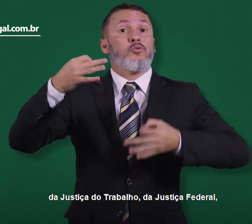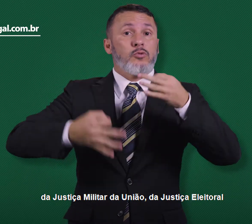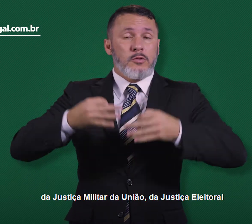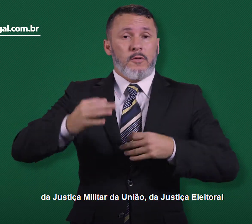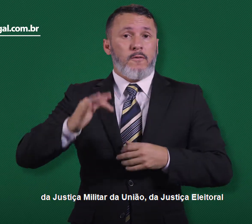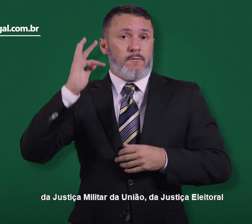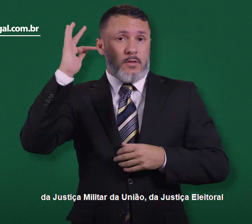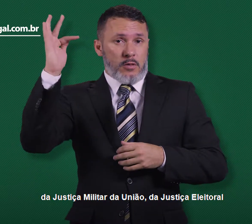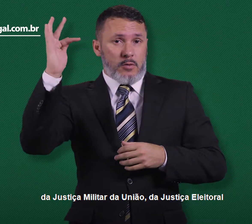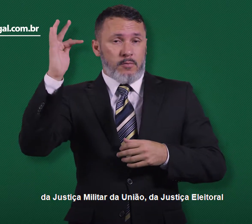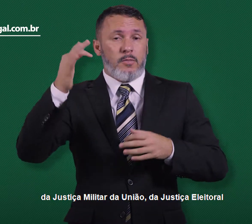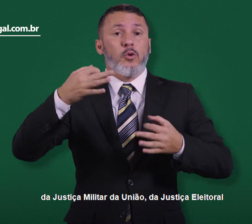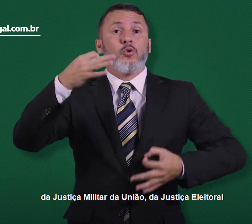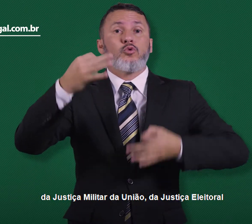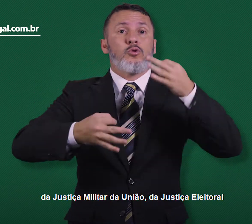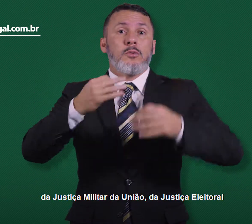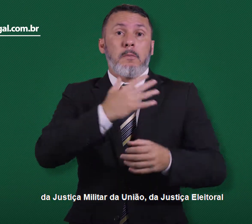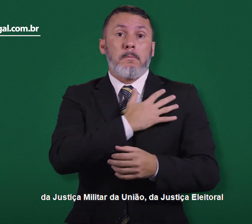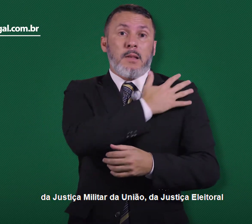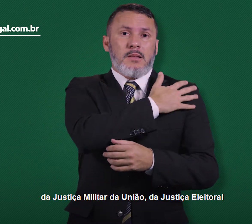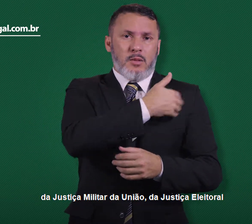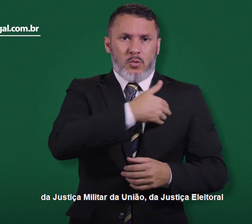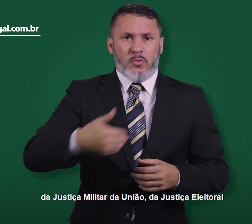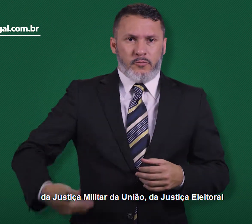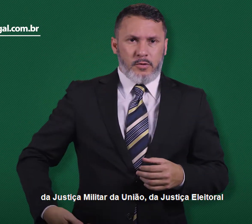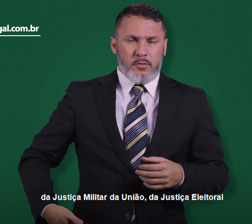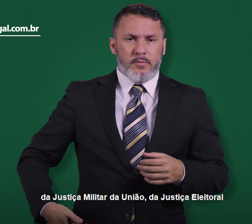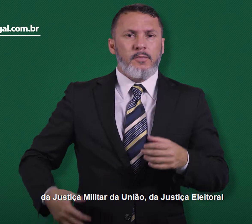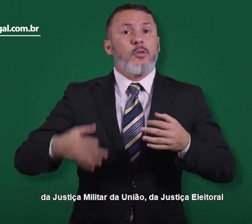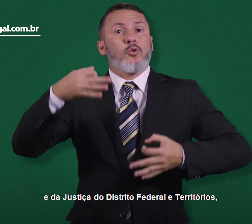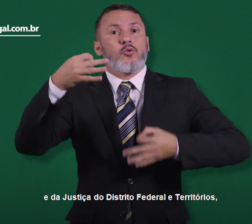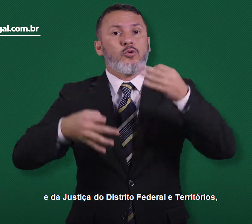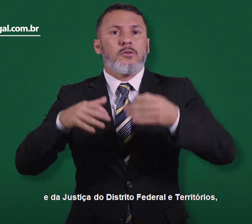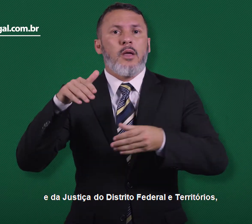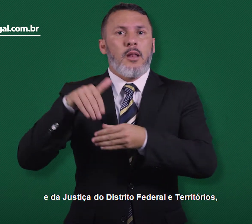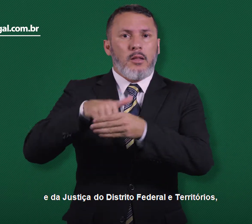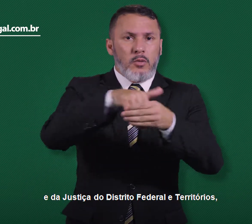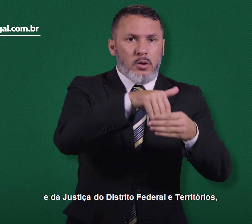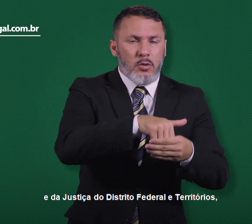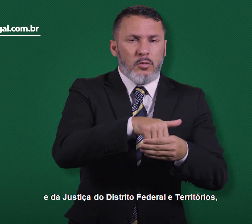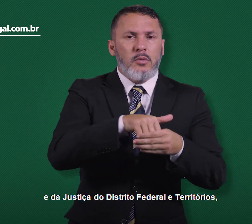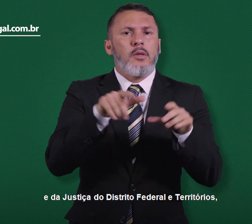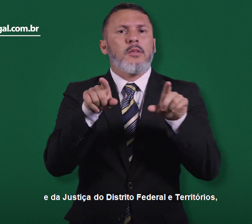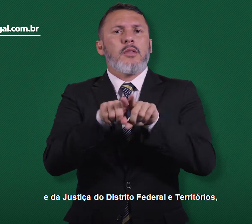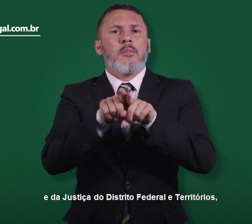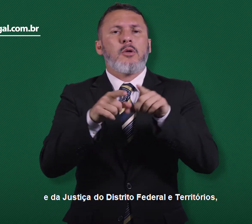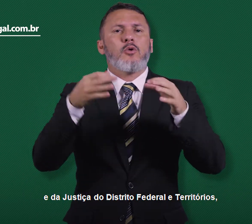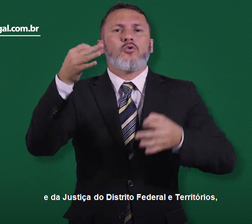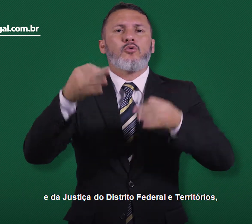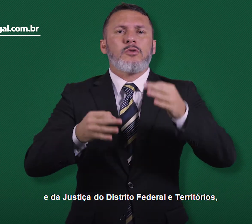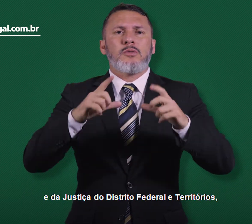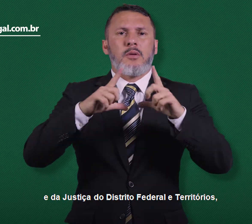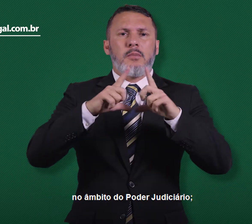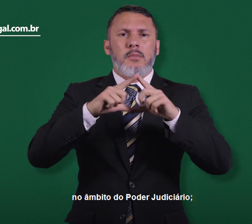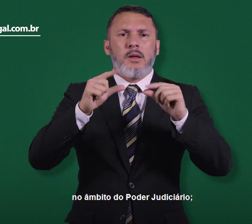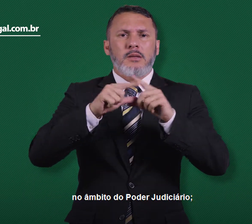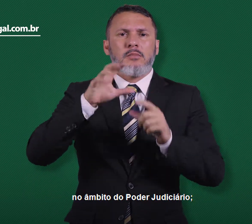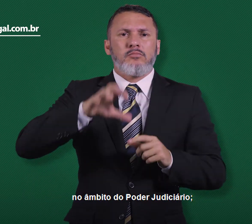da Justiça Militar da União, da Justiça Eleitoral e da Justiça do Distrito Federal e Territórios no âmbito do